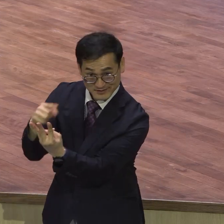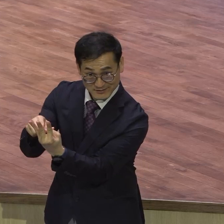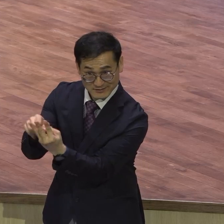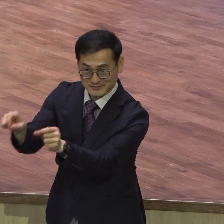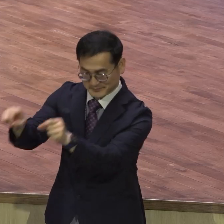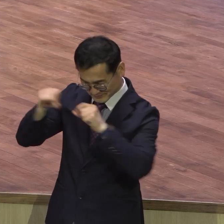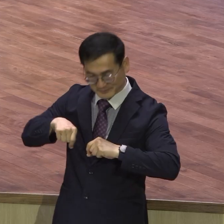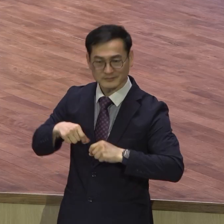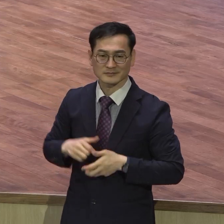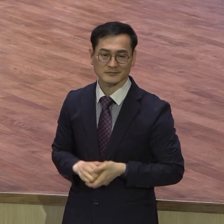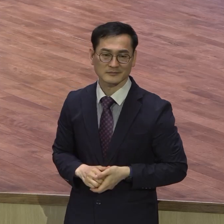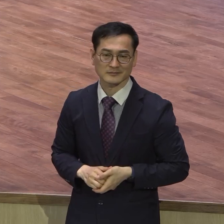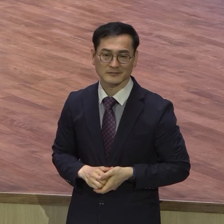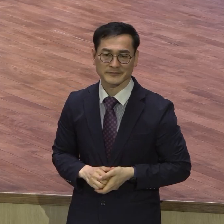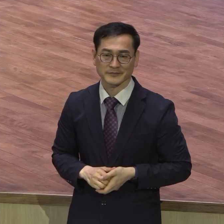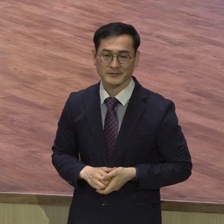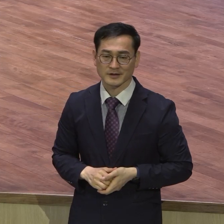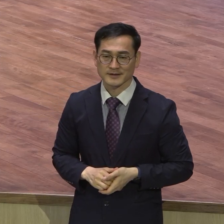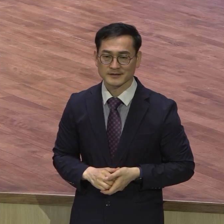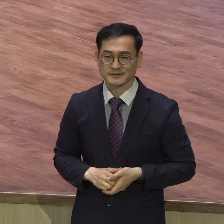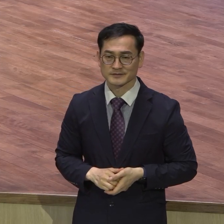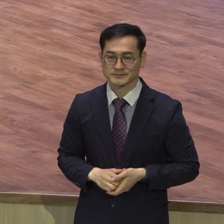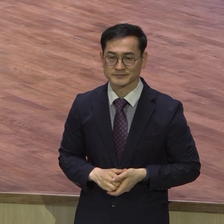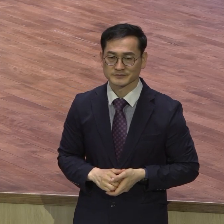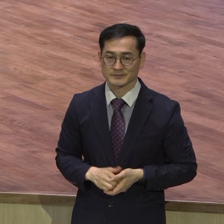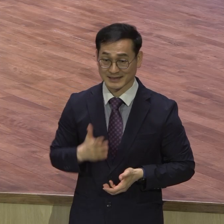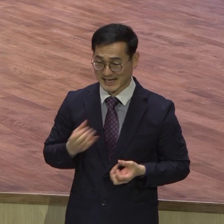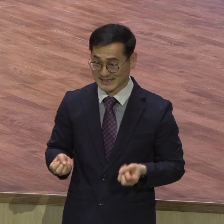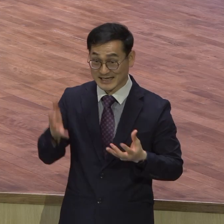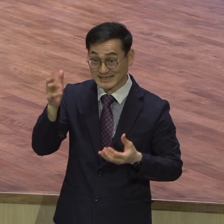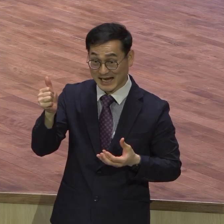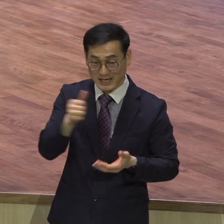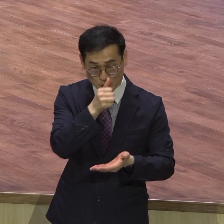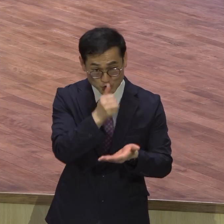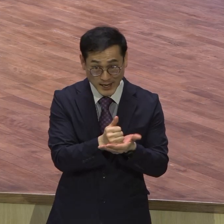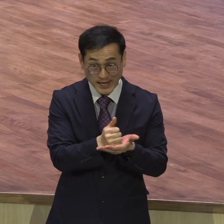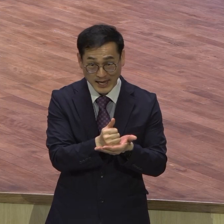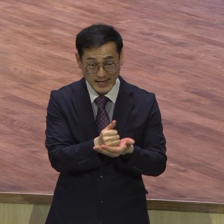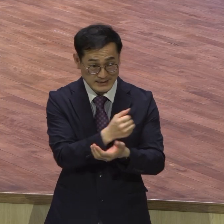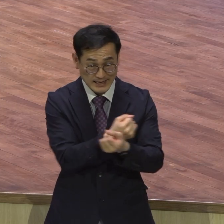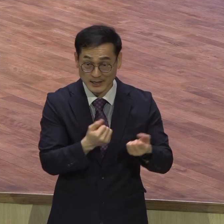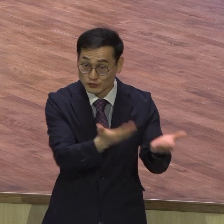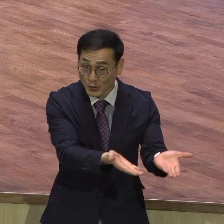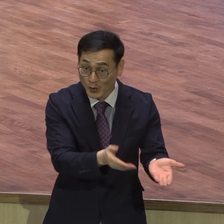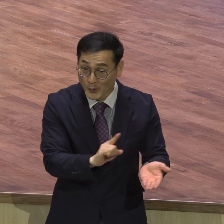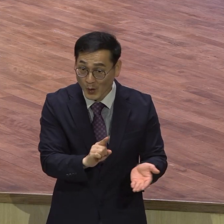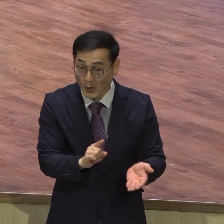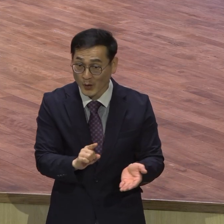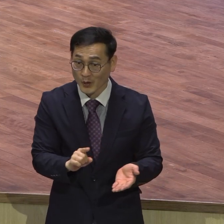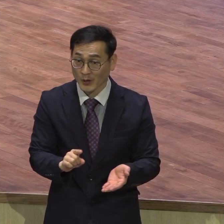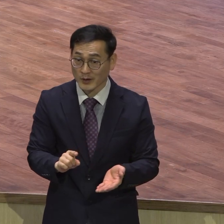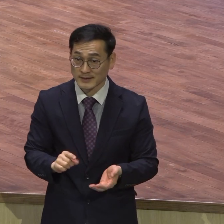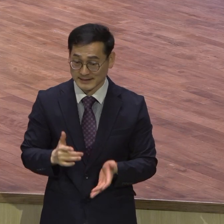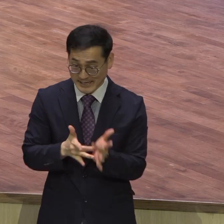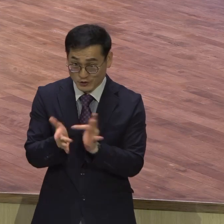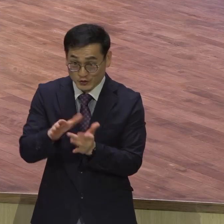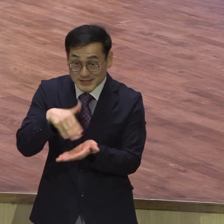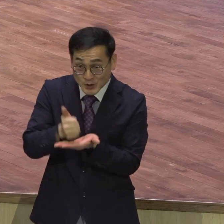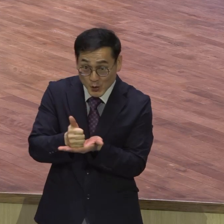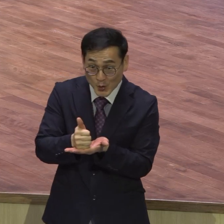나는 세상 삶에서 제사장적 사명 예수 그리스도를 전파해서 그 사람 죄를 사해주는